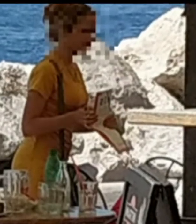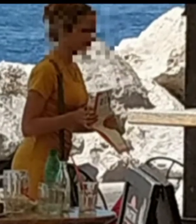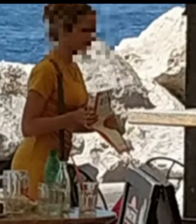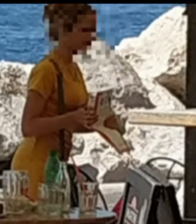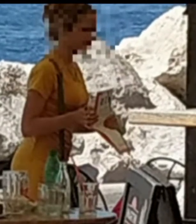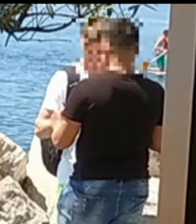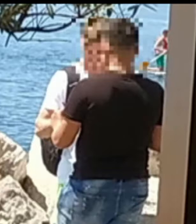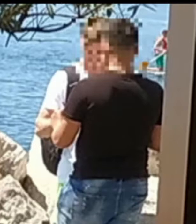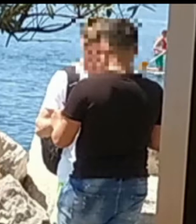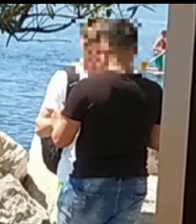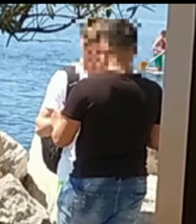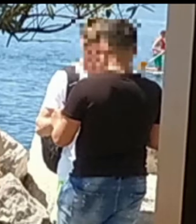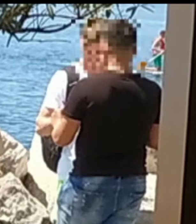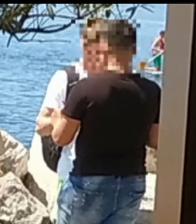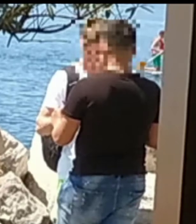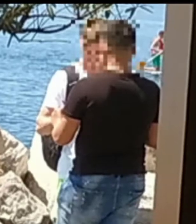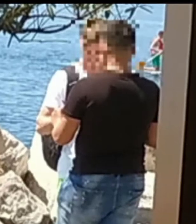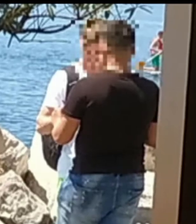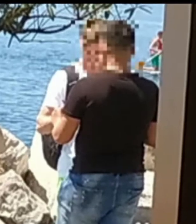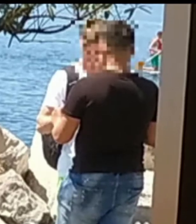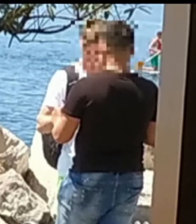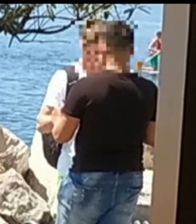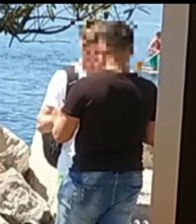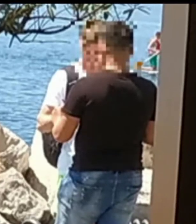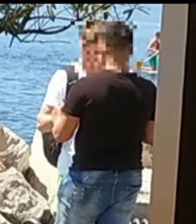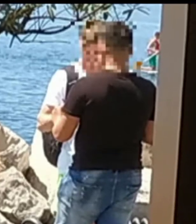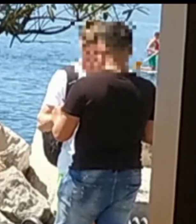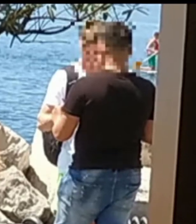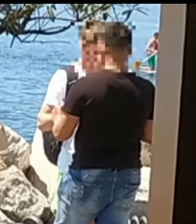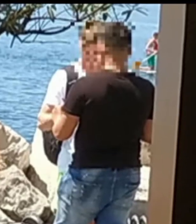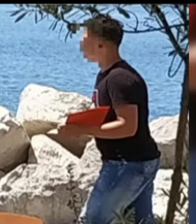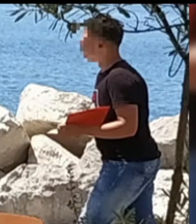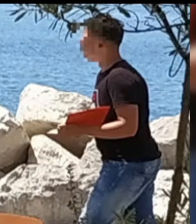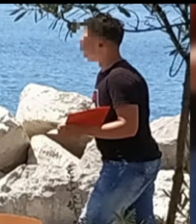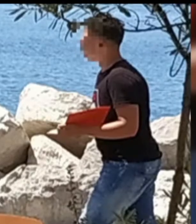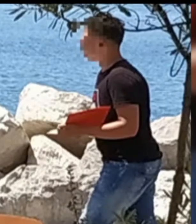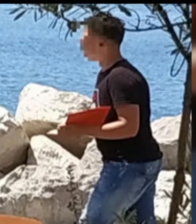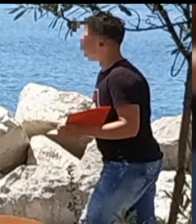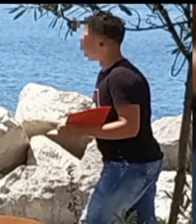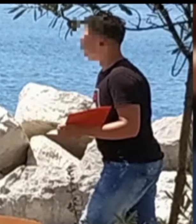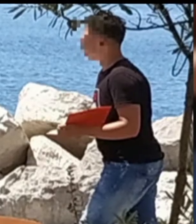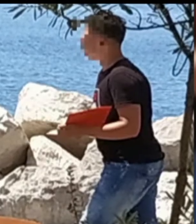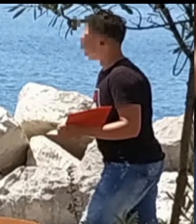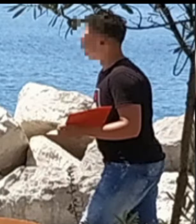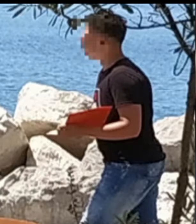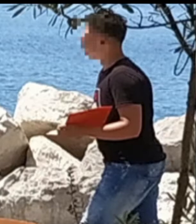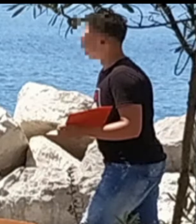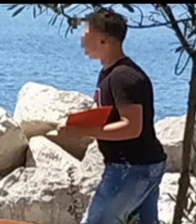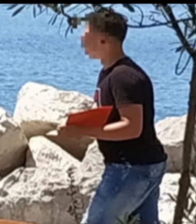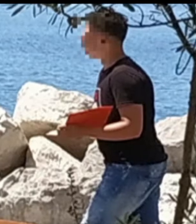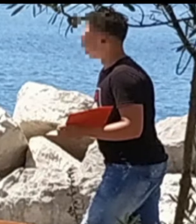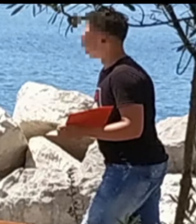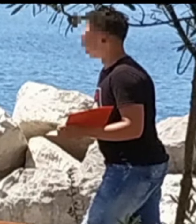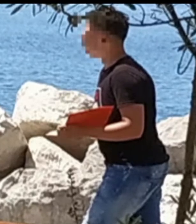mimoidoča spraševali za denar, ki naj bi bil namenjen invalidom. No, nemalokrat so tarča goljufov celo invalidi sami. Več